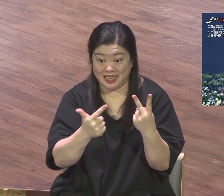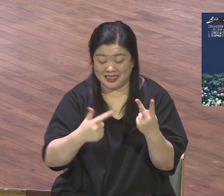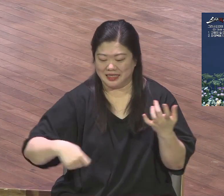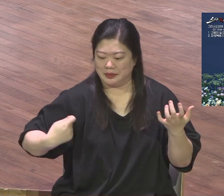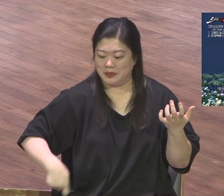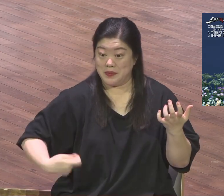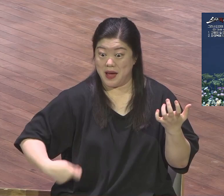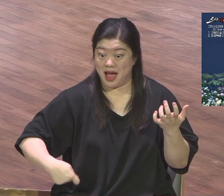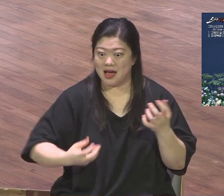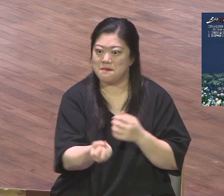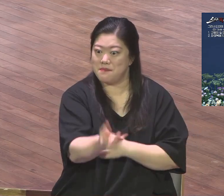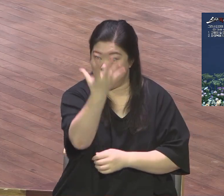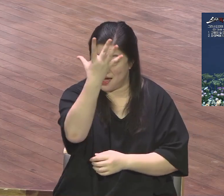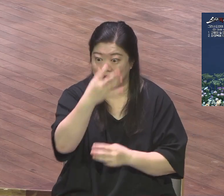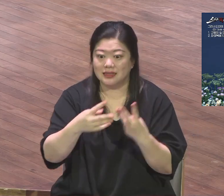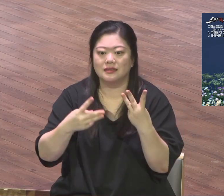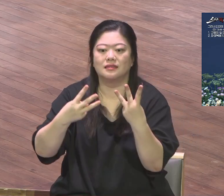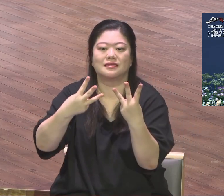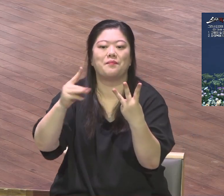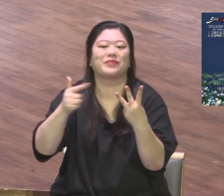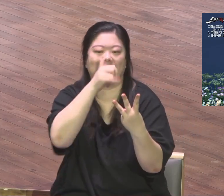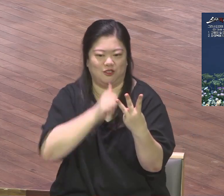깨끗이 나왔어요.